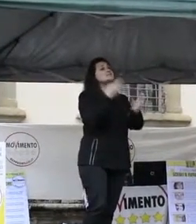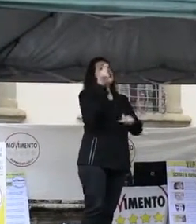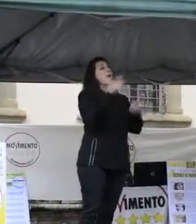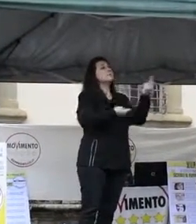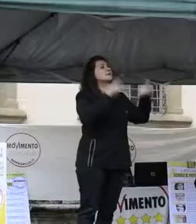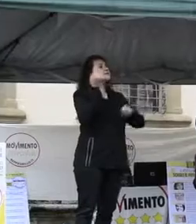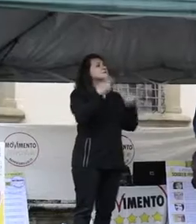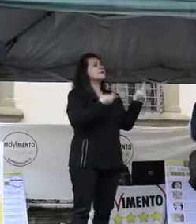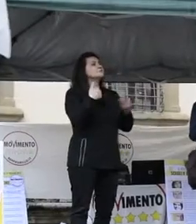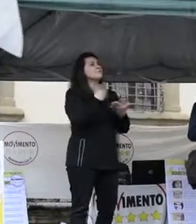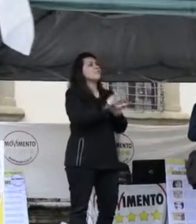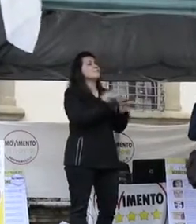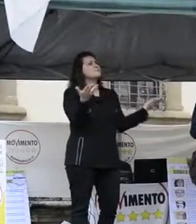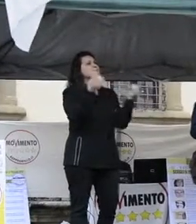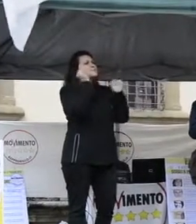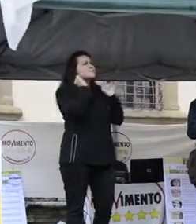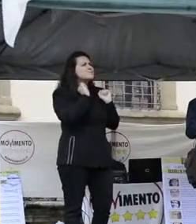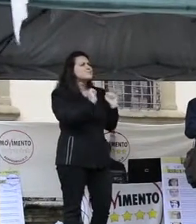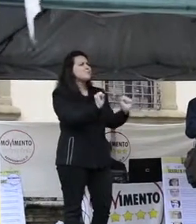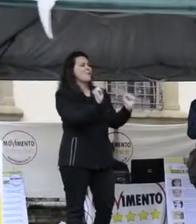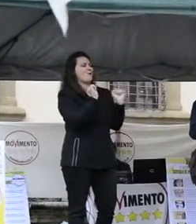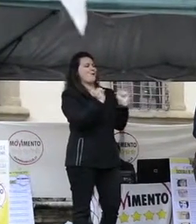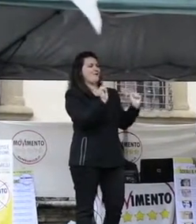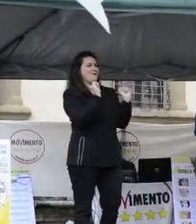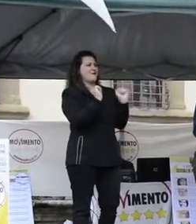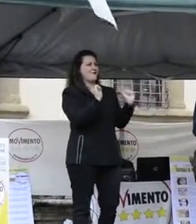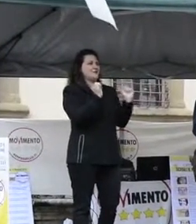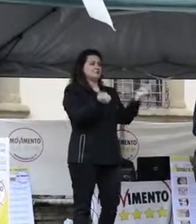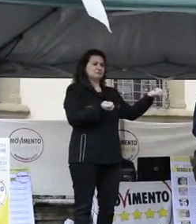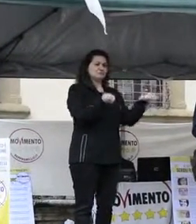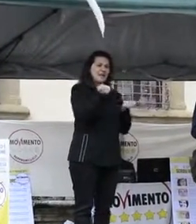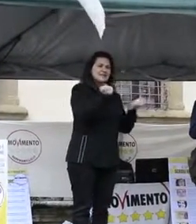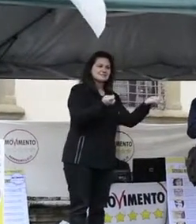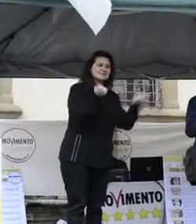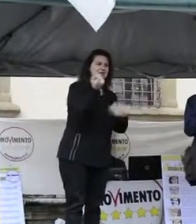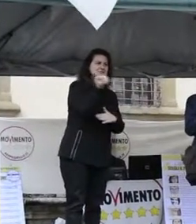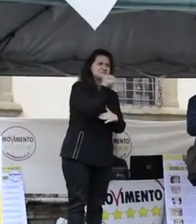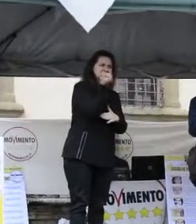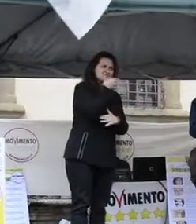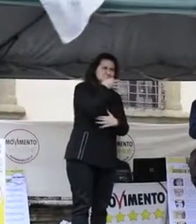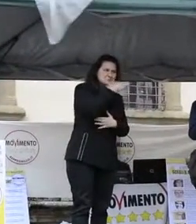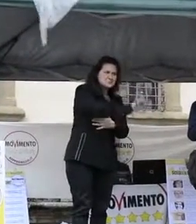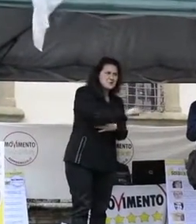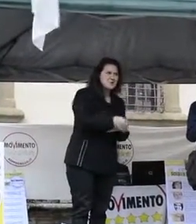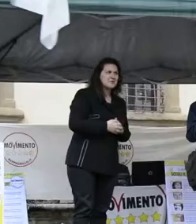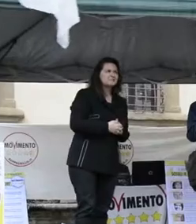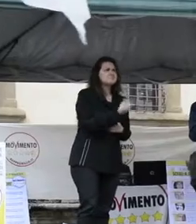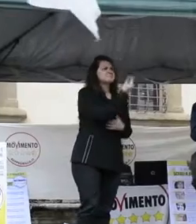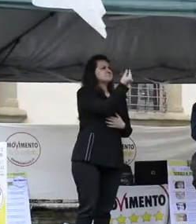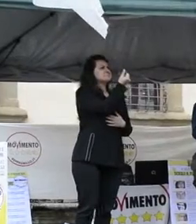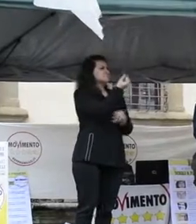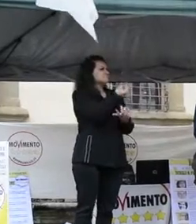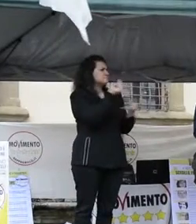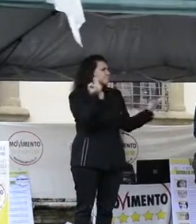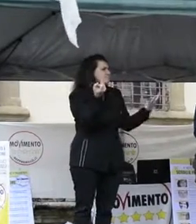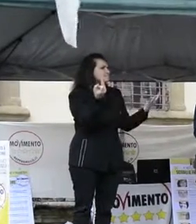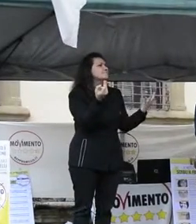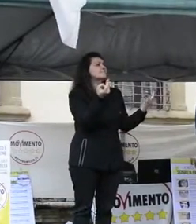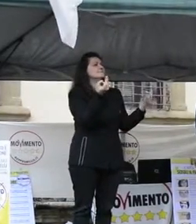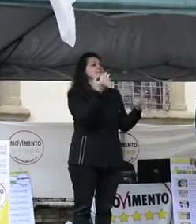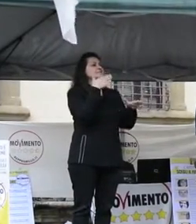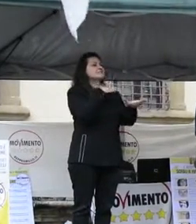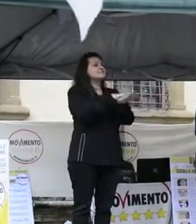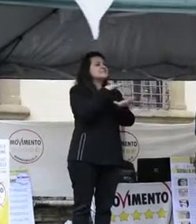l'amministrazione pubblica può benissimo gestire i servizi con tariffe eque in un